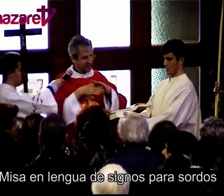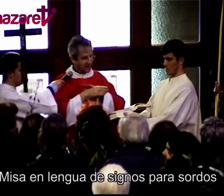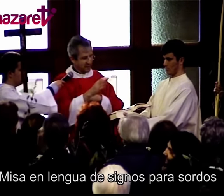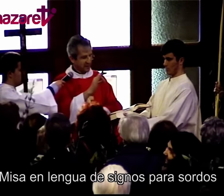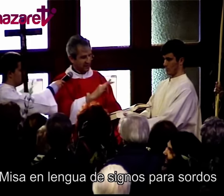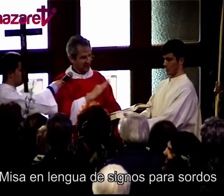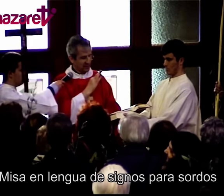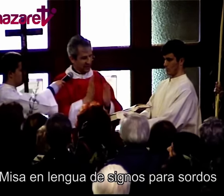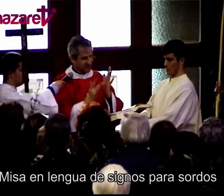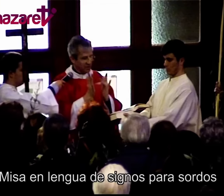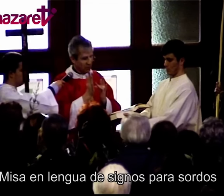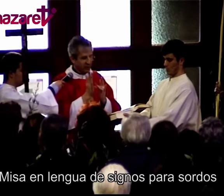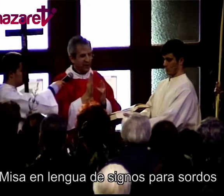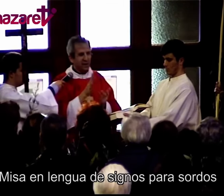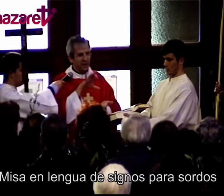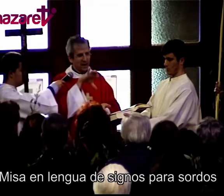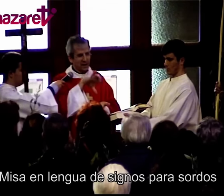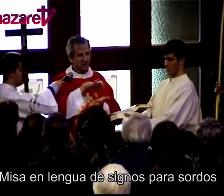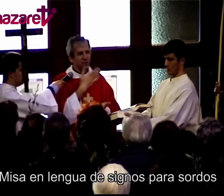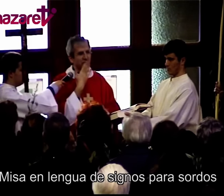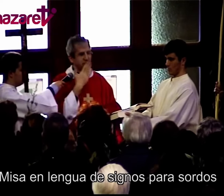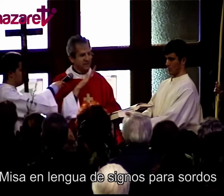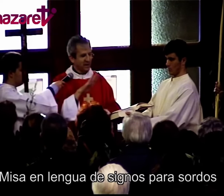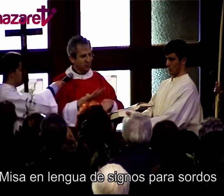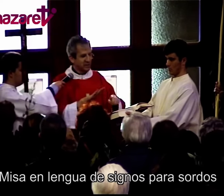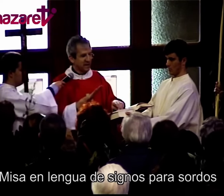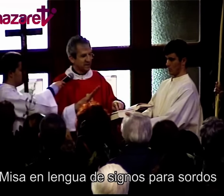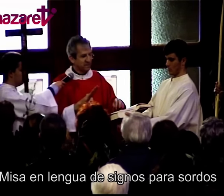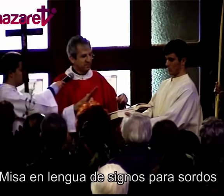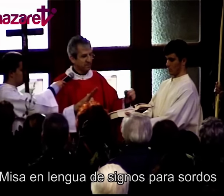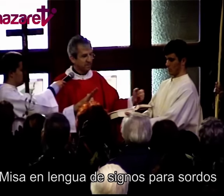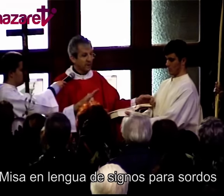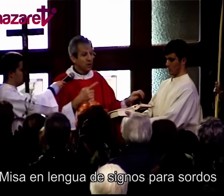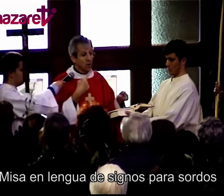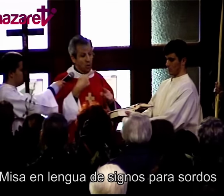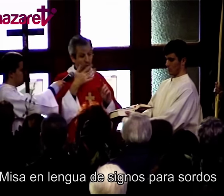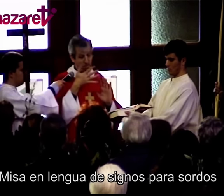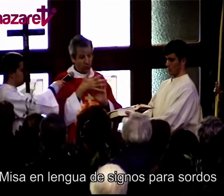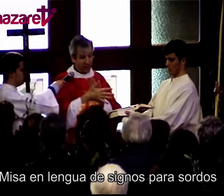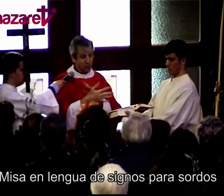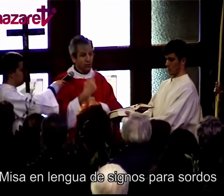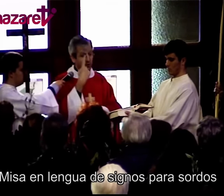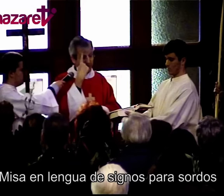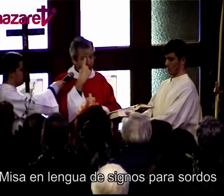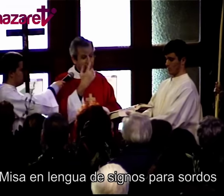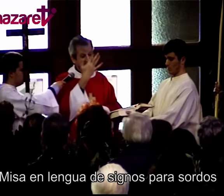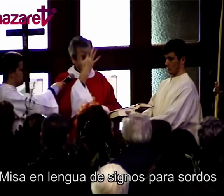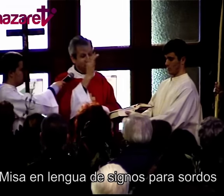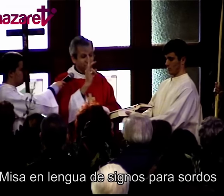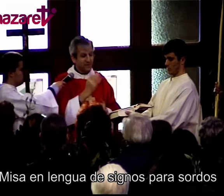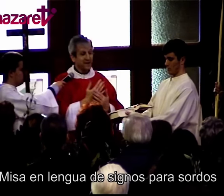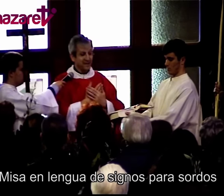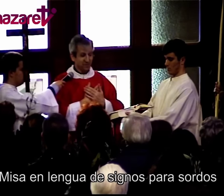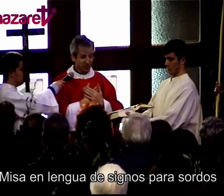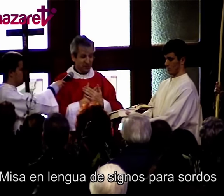solemne entrada del Señor en la ciudad de Jerusalén. Por ello, recordando